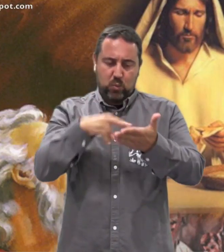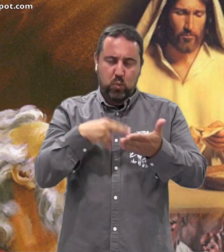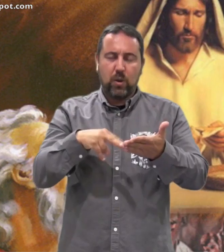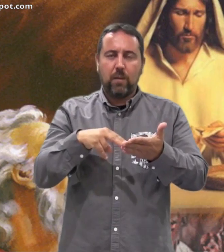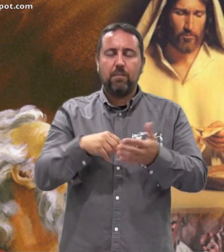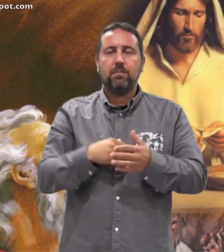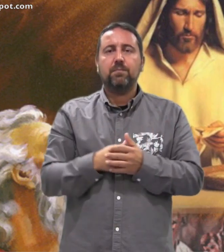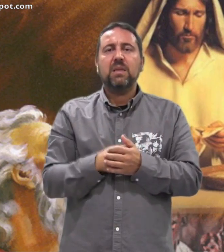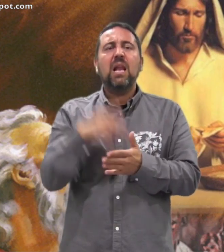Segunda lectura.